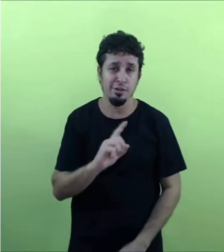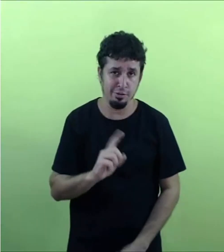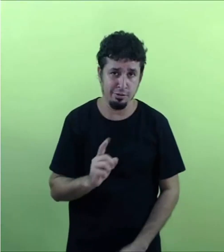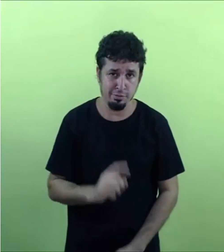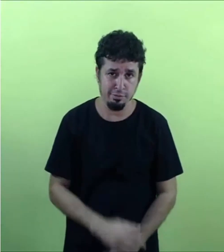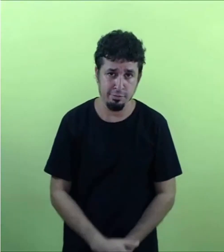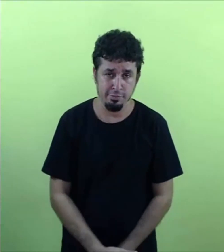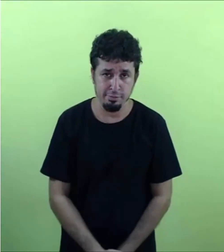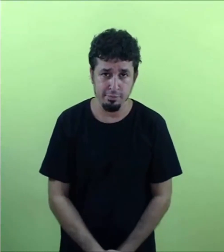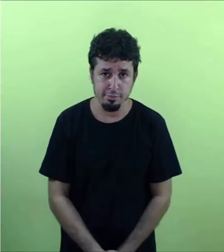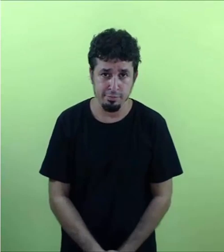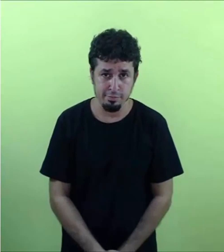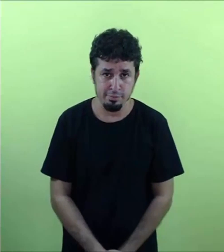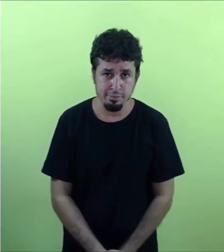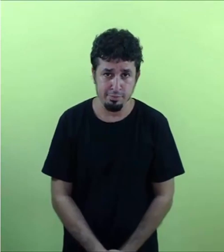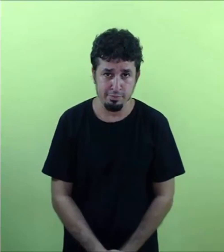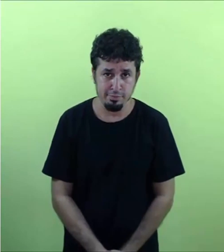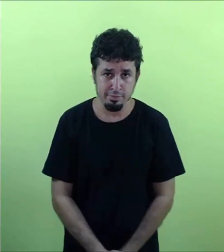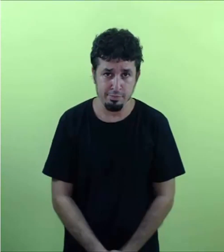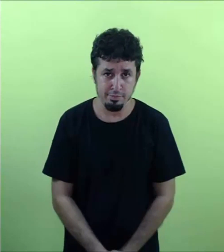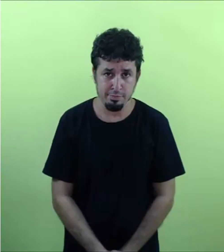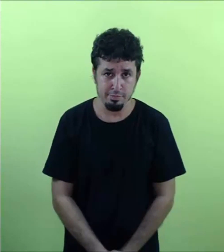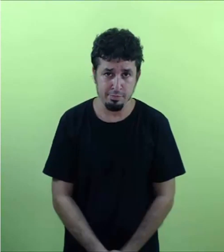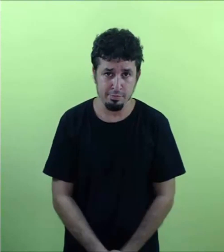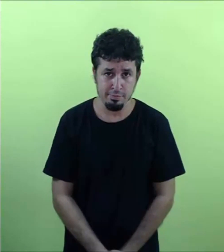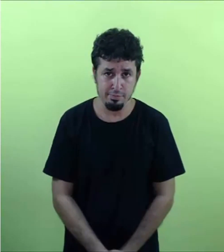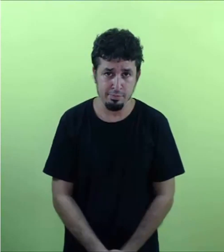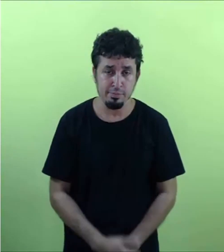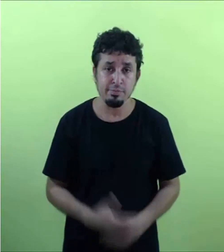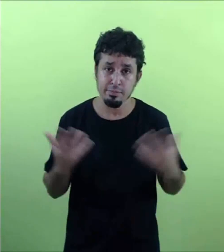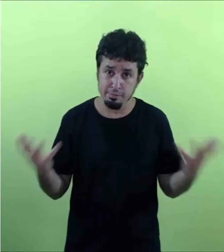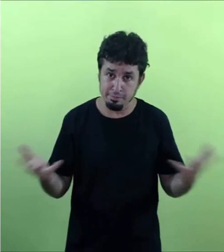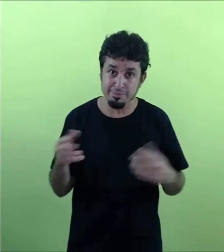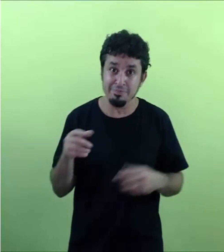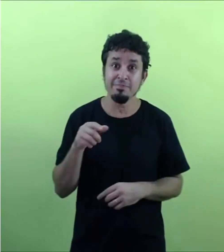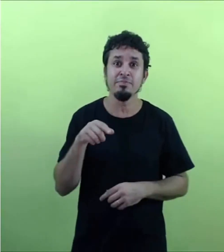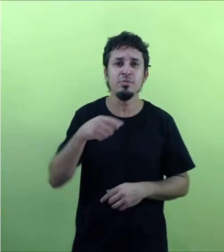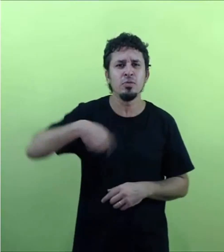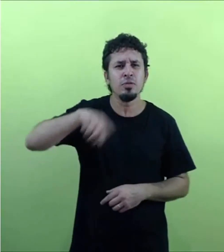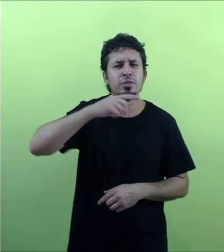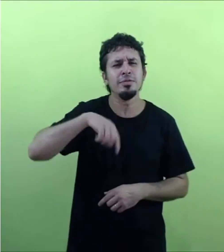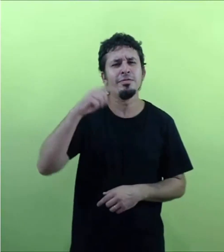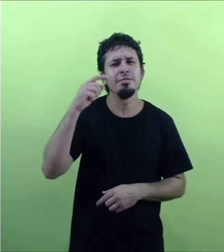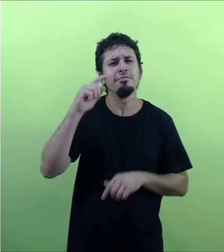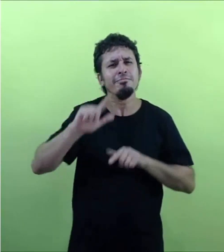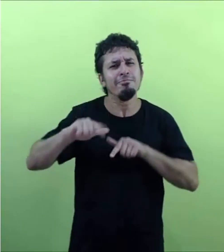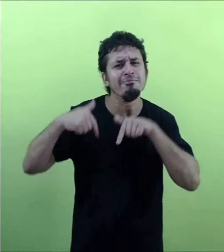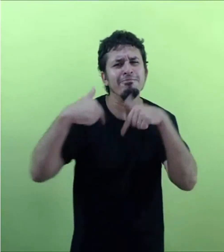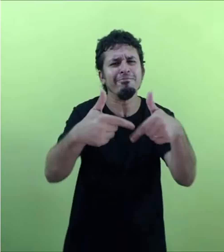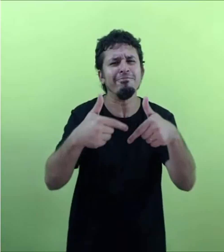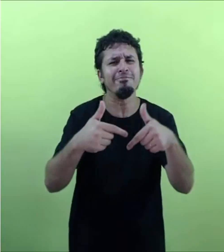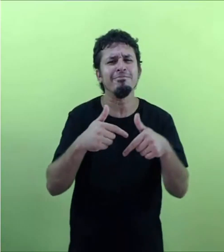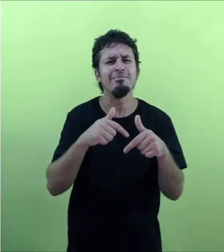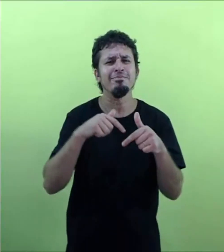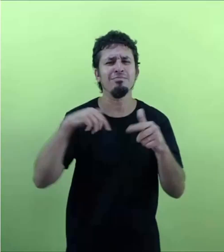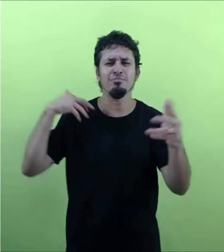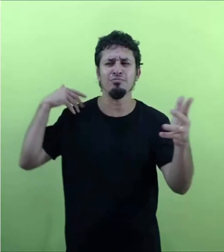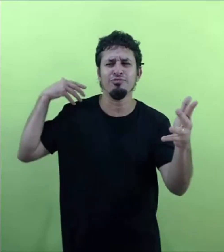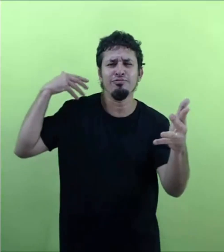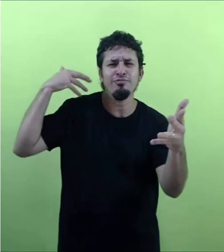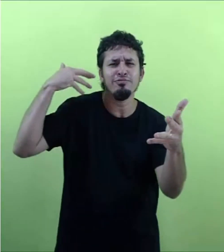então desconhecidas. Através da atitude transcendental, ou na máxima